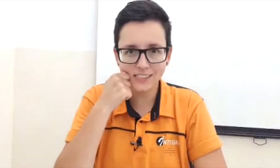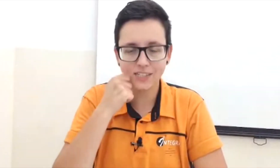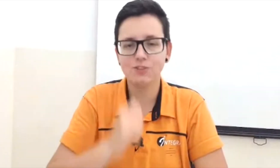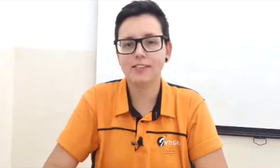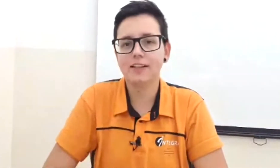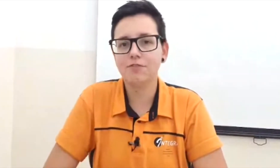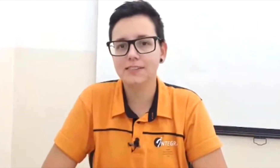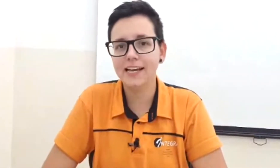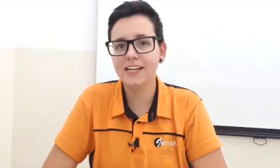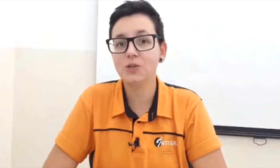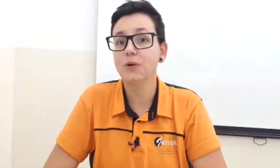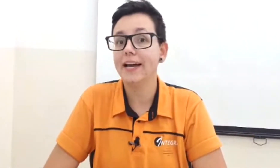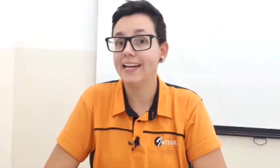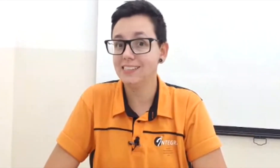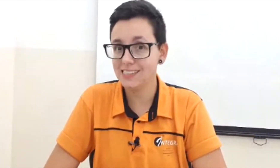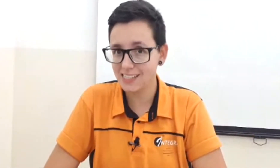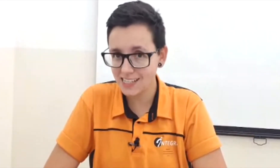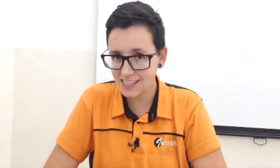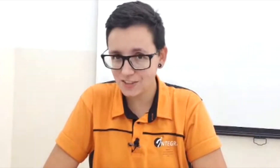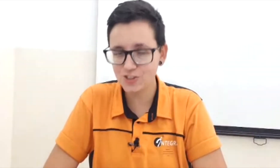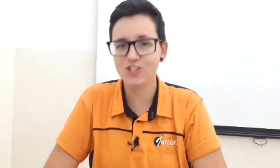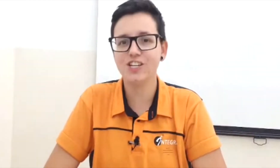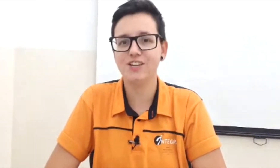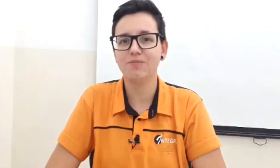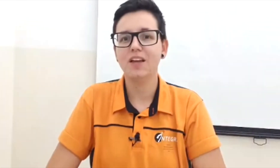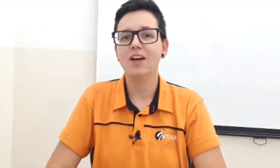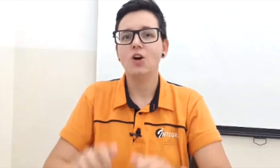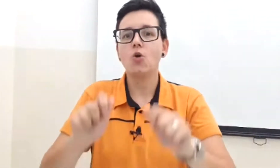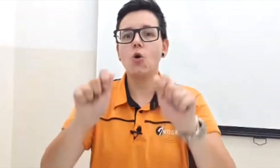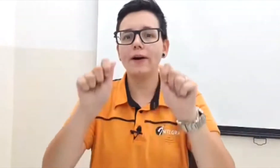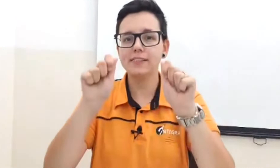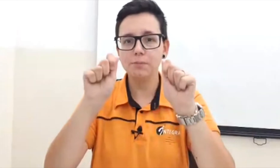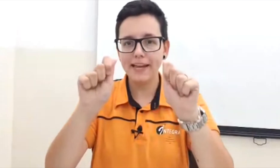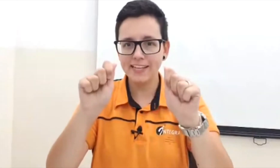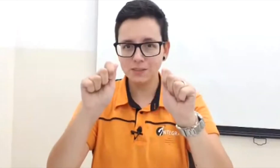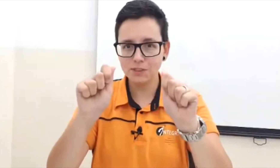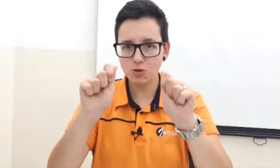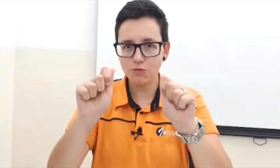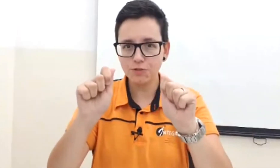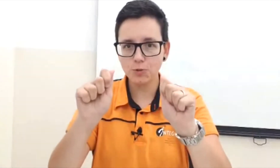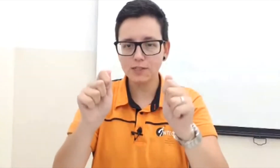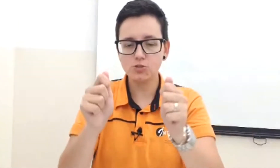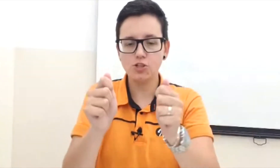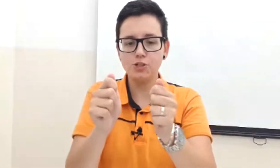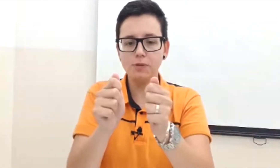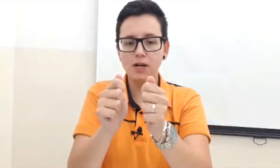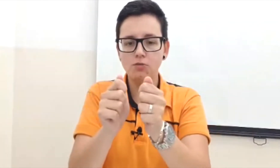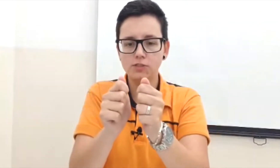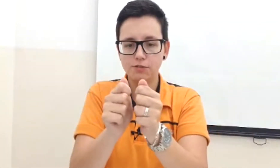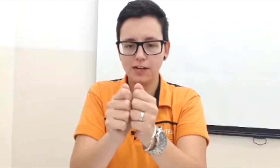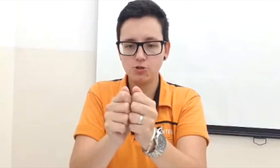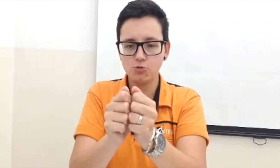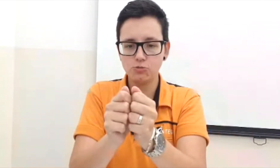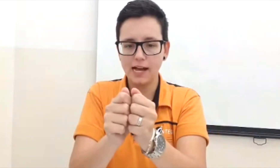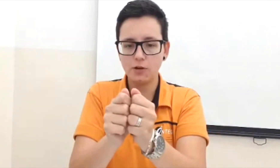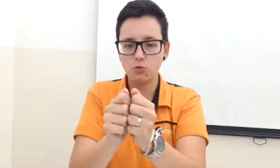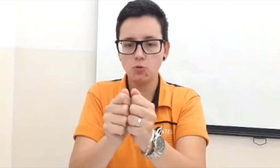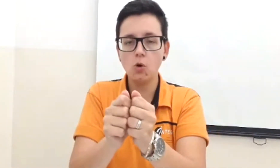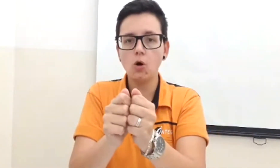que você está fazendo? Existe. Com as mesmas configurações de mão, você vai juntar um no